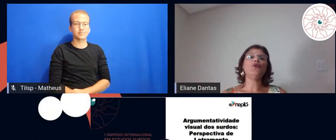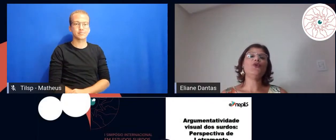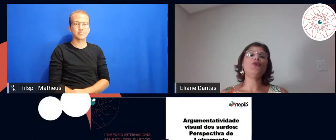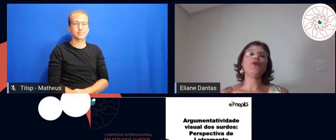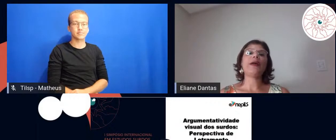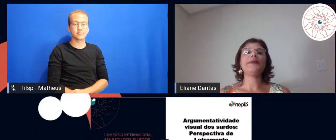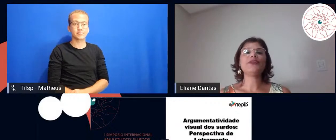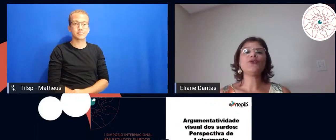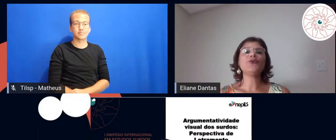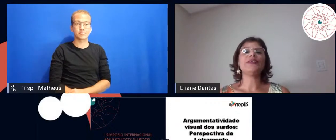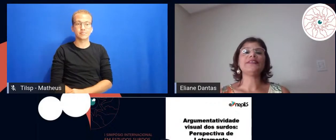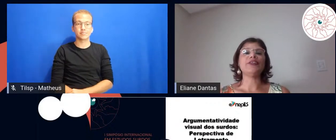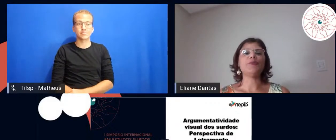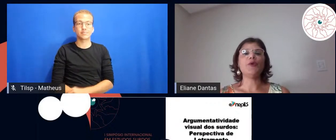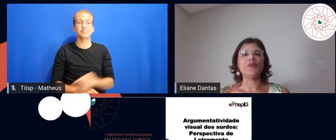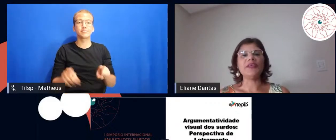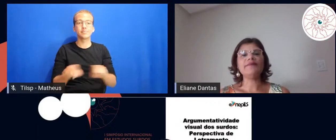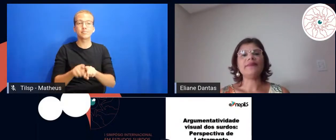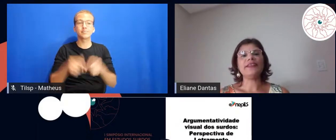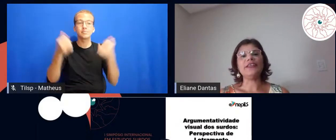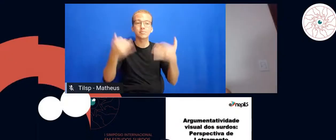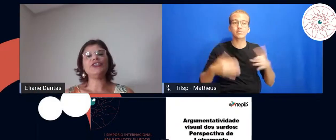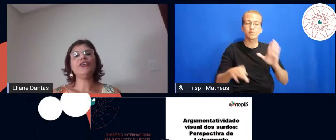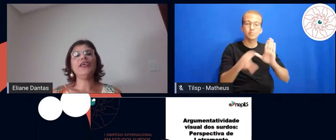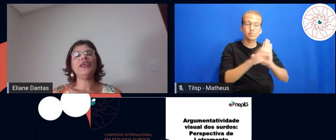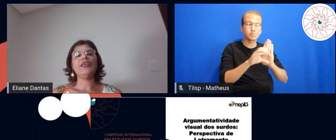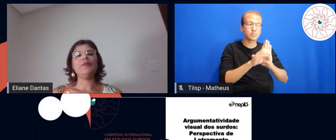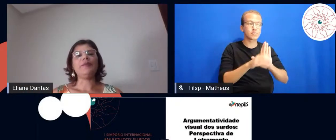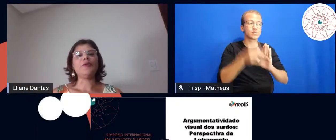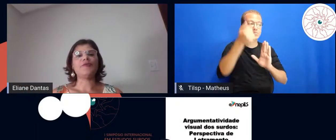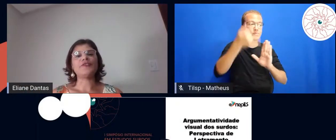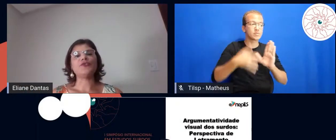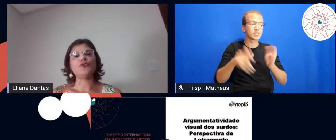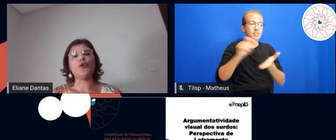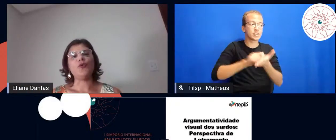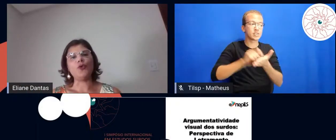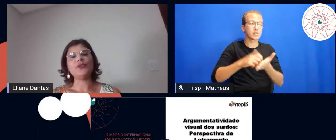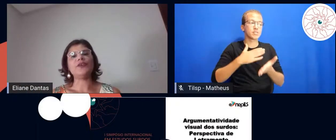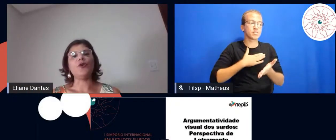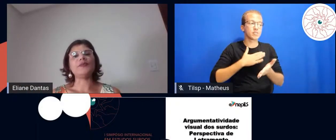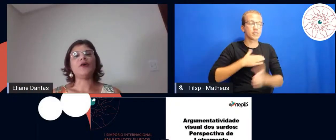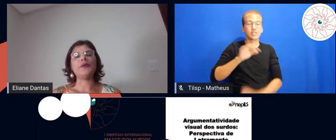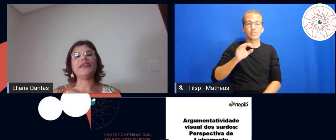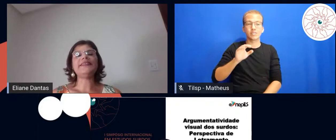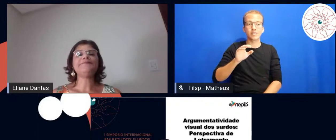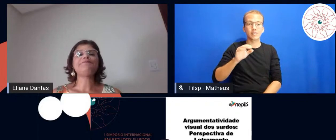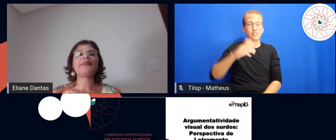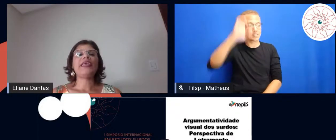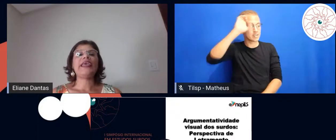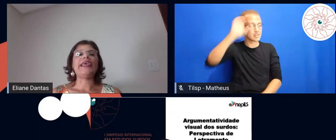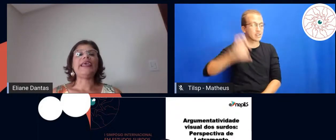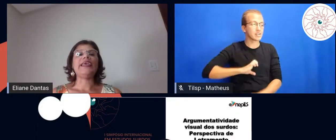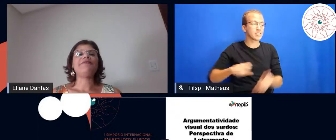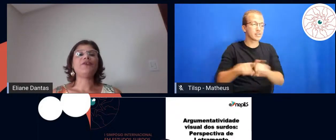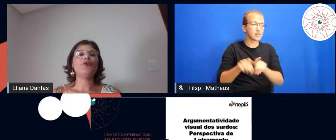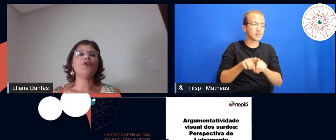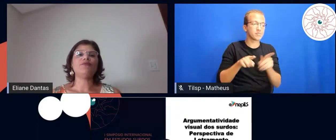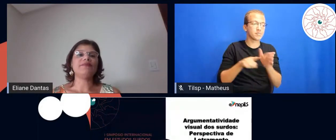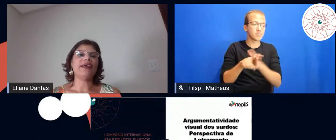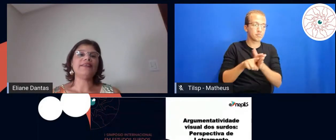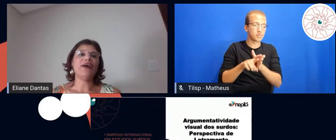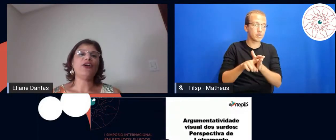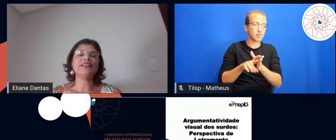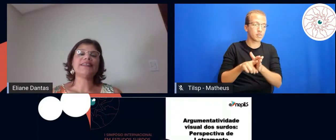Bem, o capítulo escrito por mim, Eliane, e pelo professor Dr. On Gomes Almeida, eh